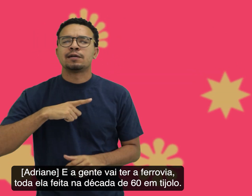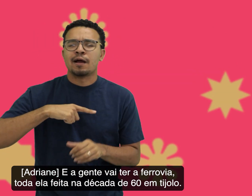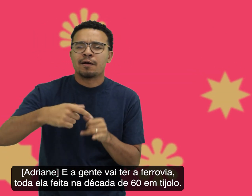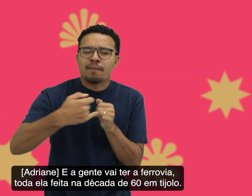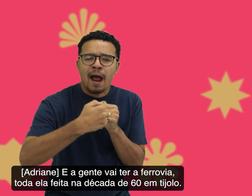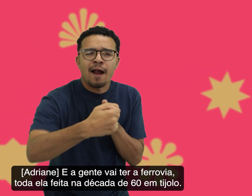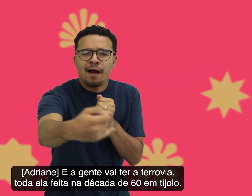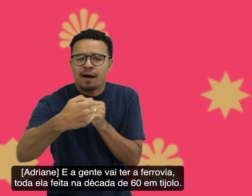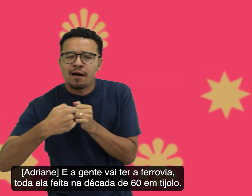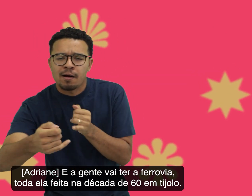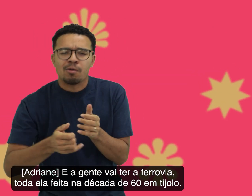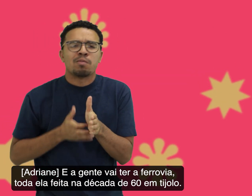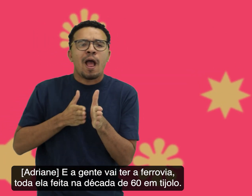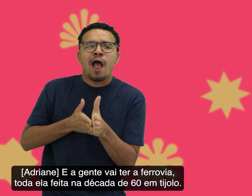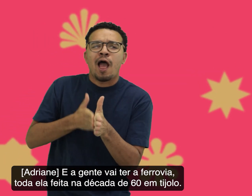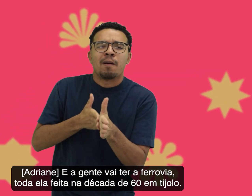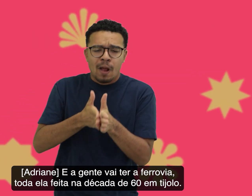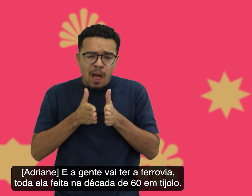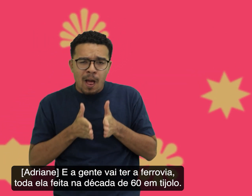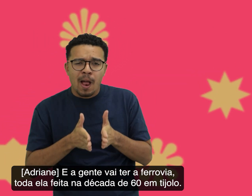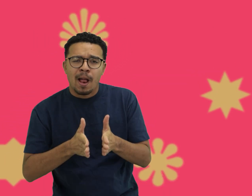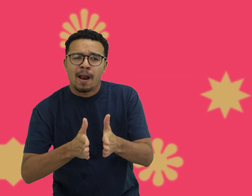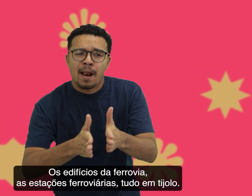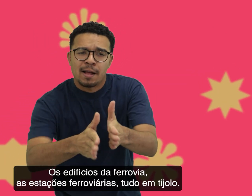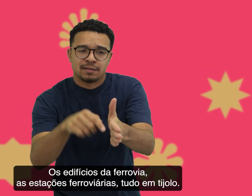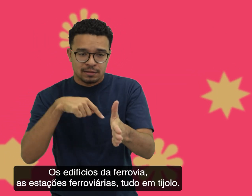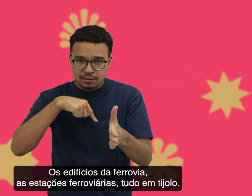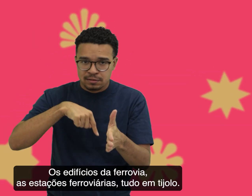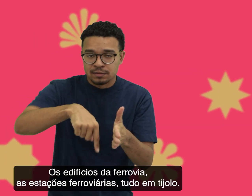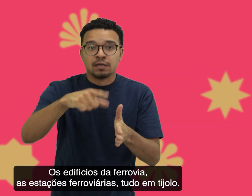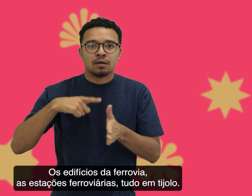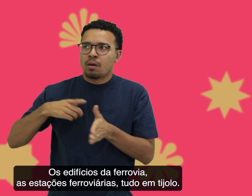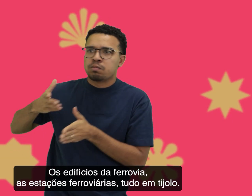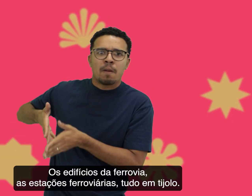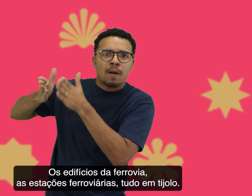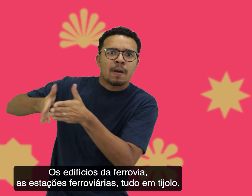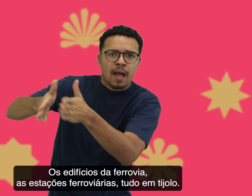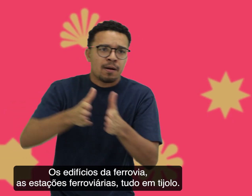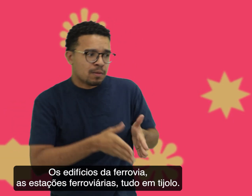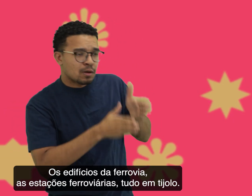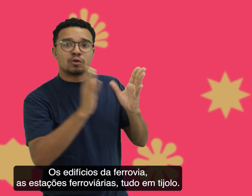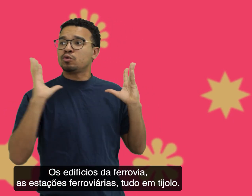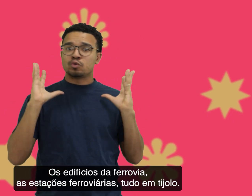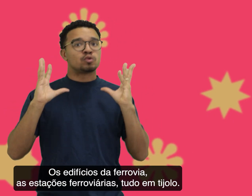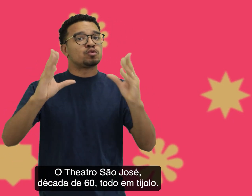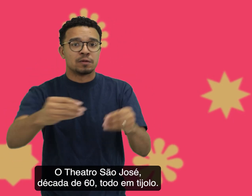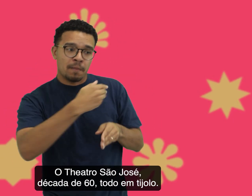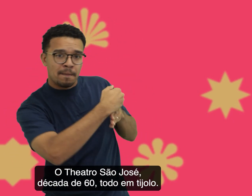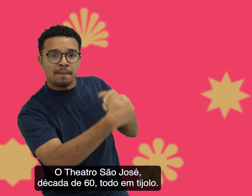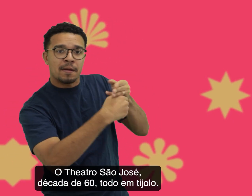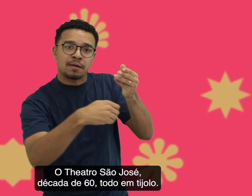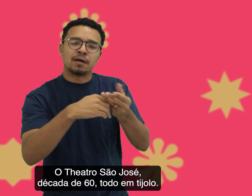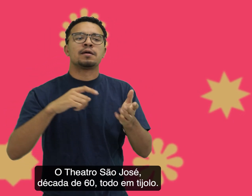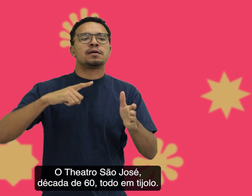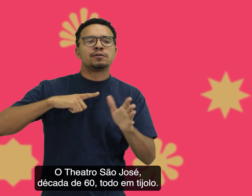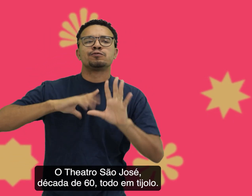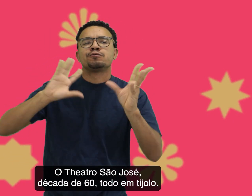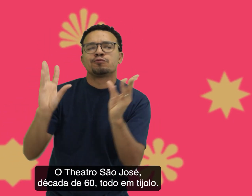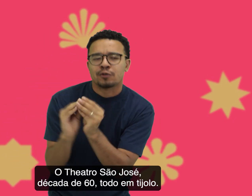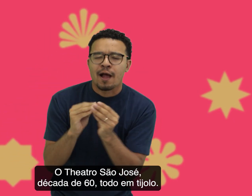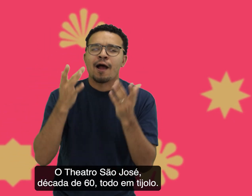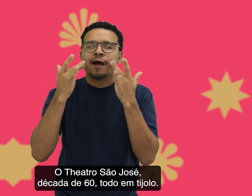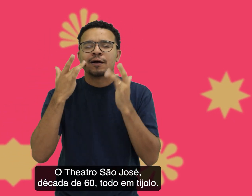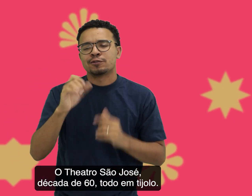vai ter a ferrovia toda ela feita na década de 60 em tijolo, os edifícios da ferrovia, as estações ferroviárias, tudo em tijolo. O Teatro